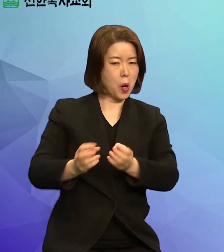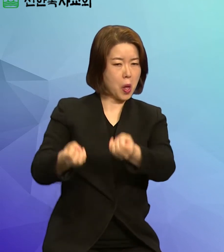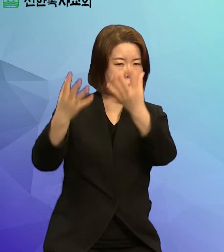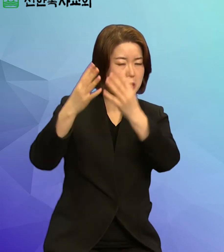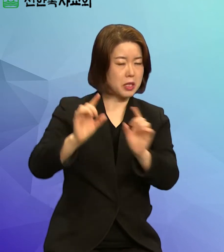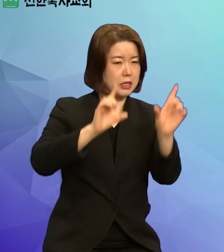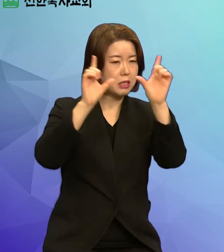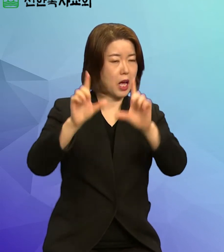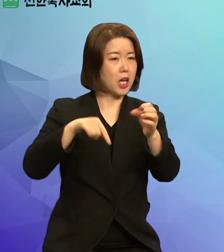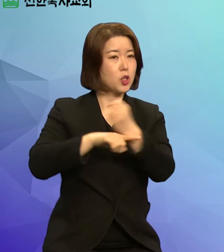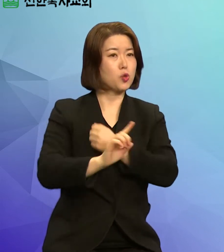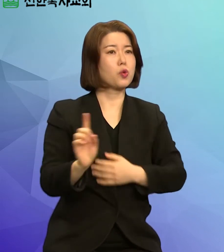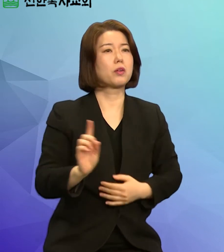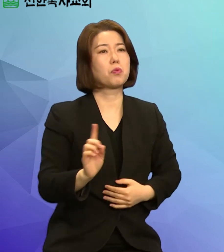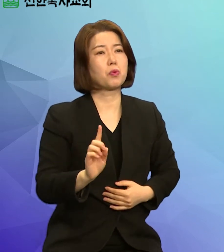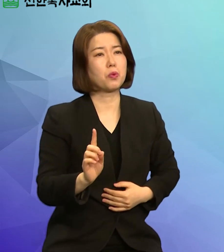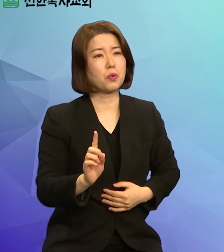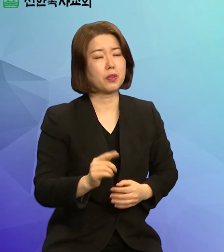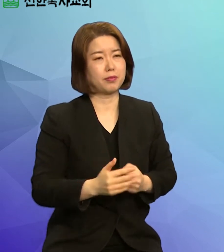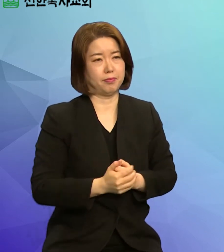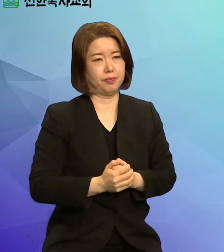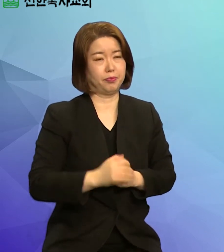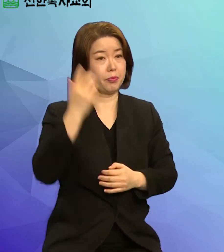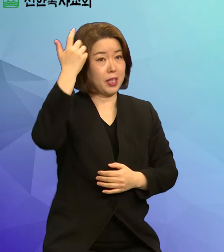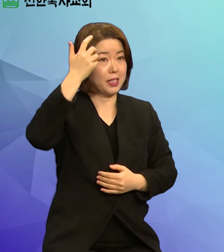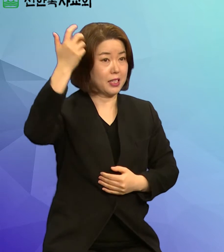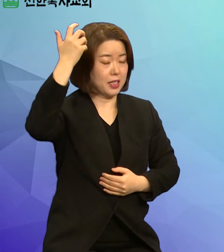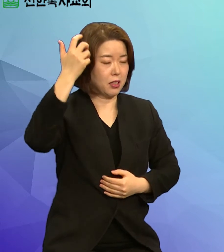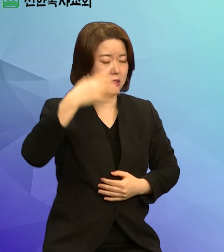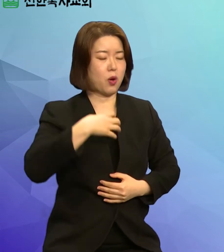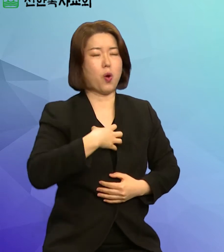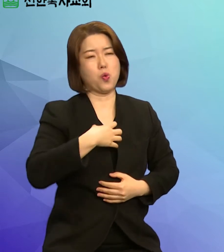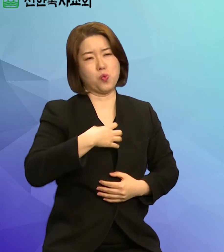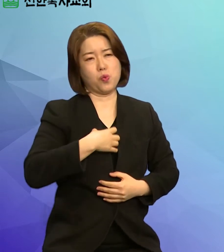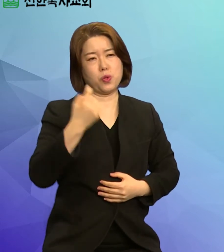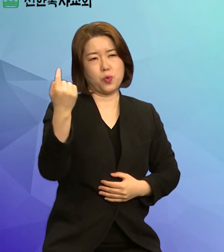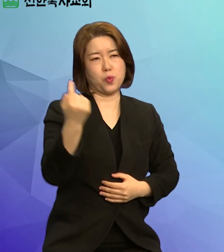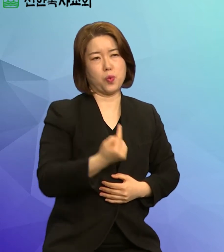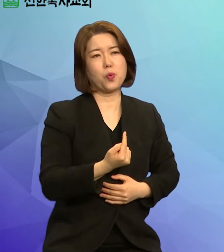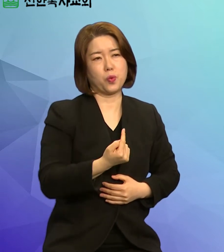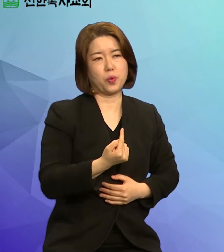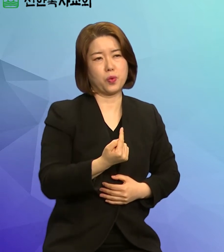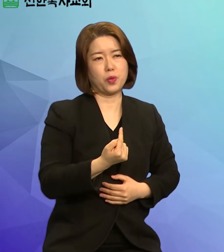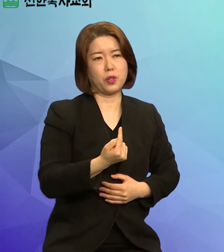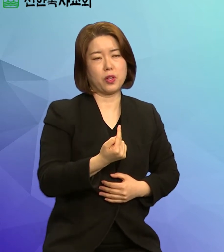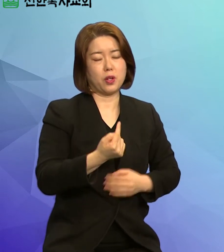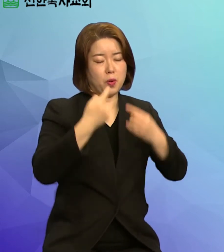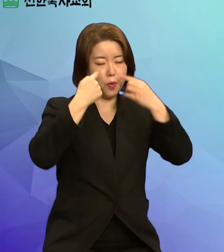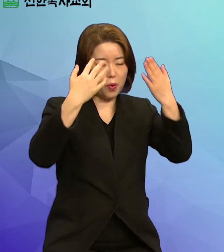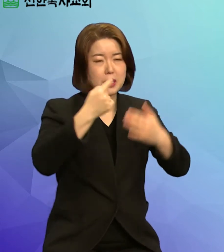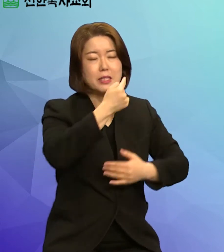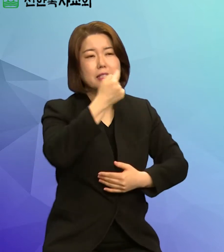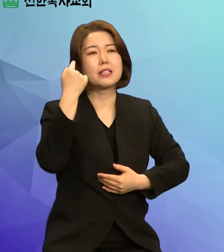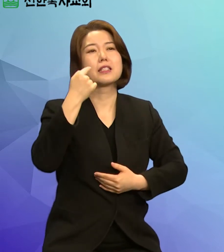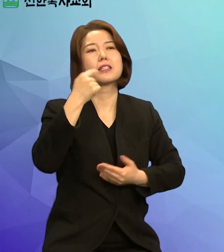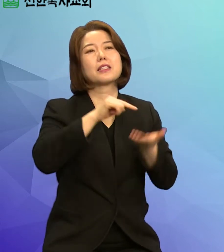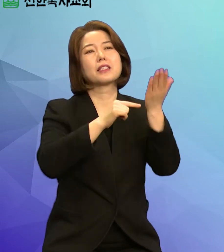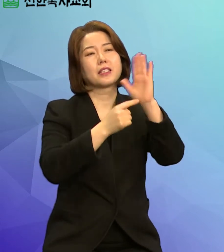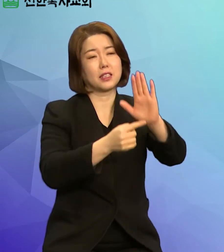까닭이 무엇일까? 영적인 위기가 왔다는 아주 뚜렷한